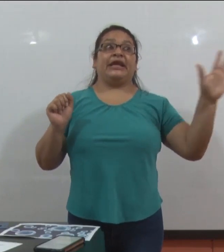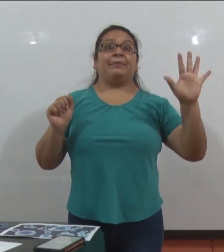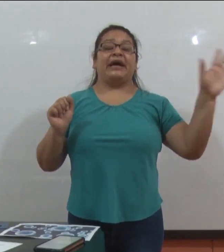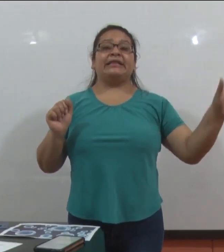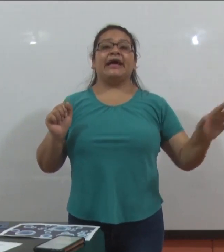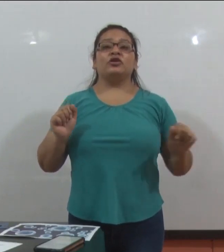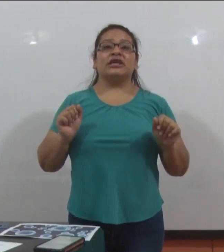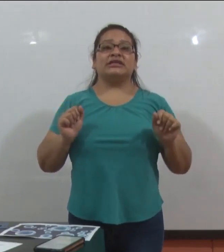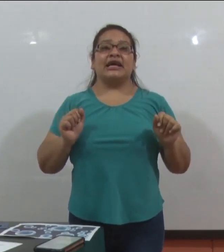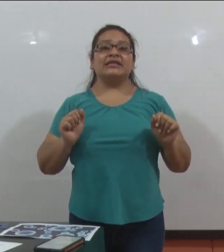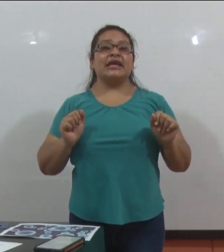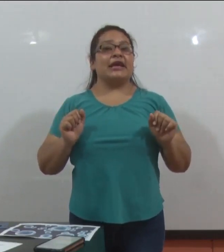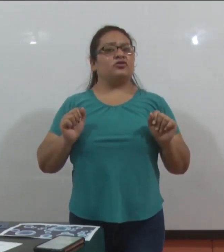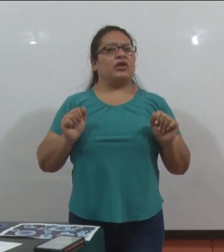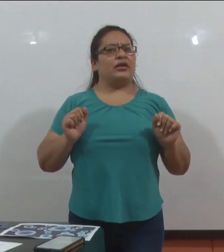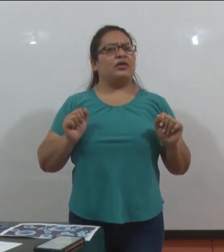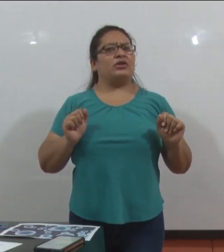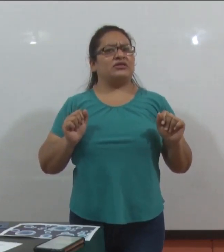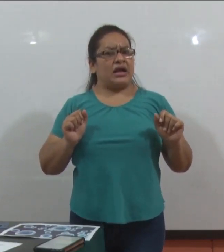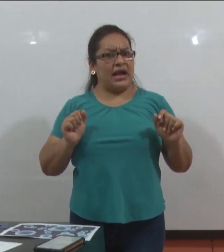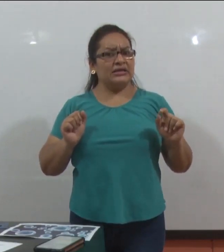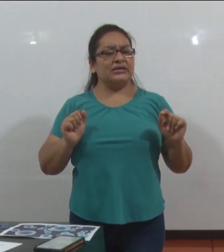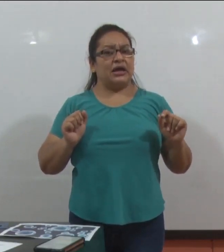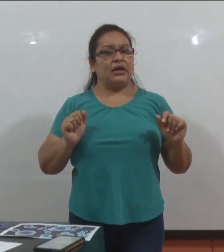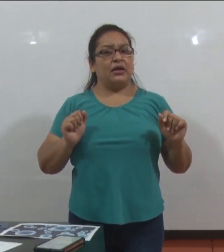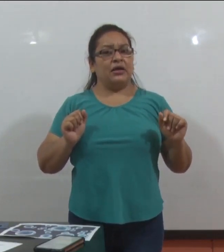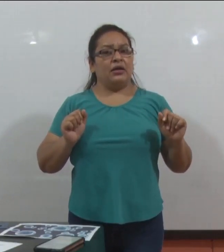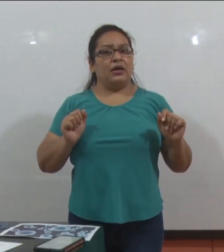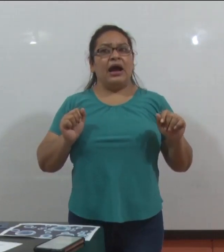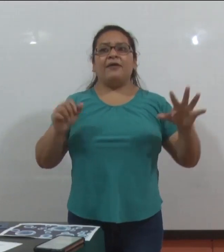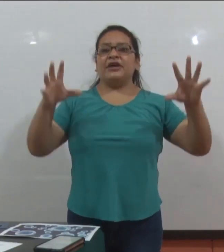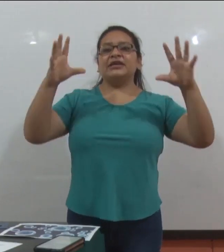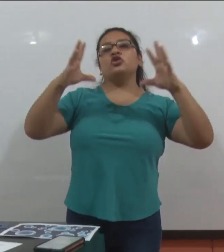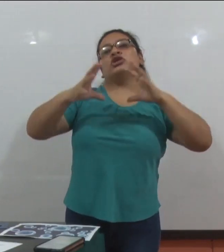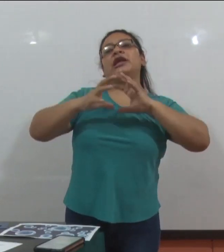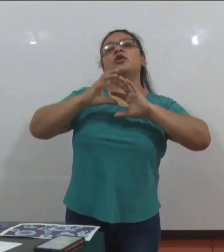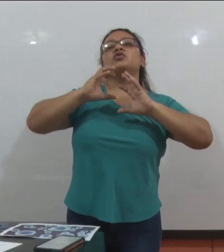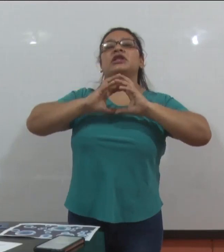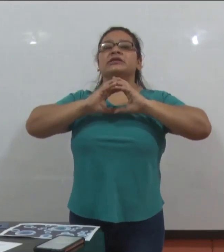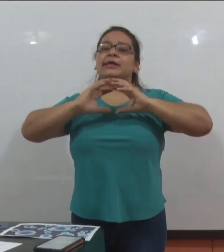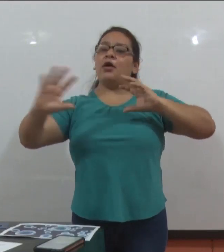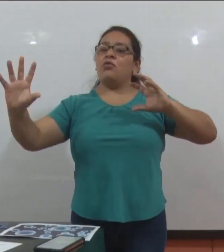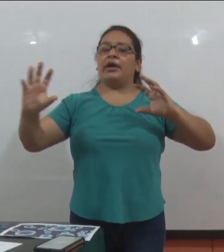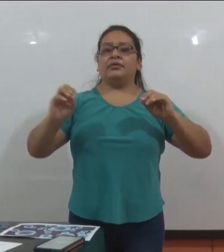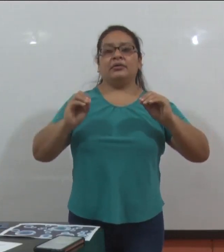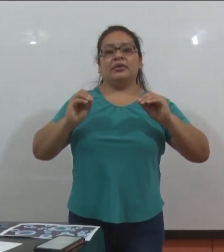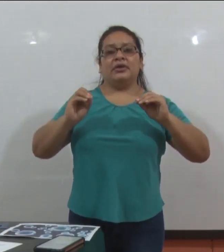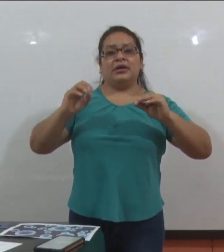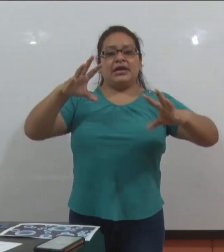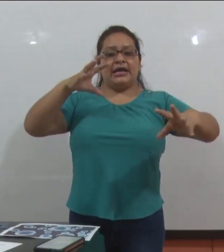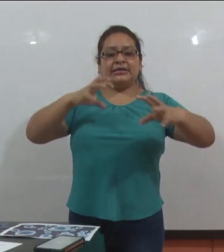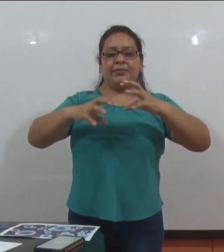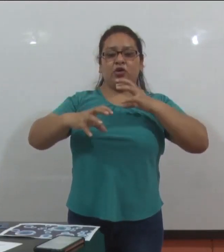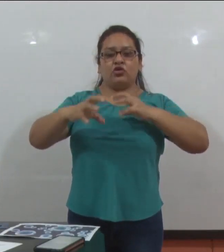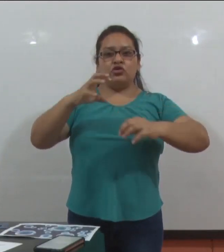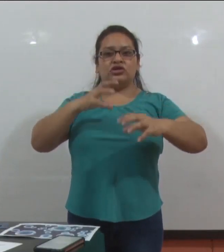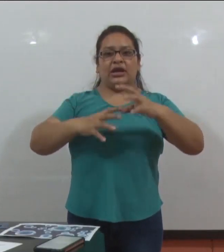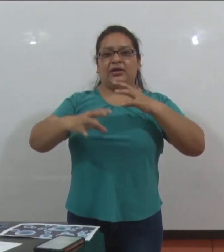que pantanos que se hacen en el solar de nuestra casa. A veces no tiene un desagüe y ahí se produce